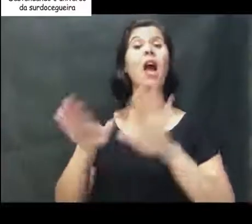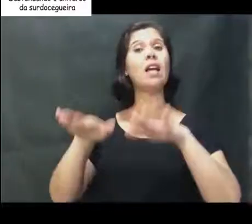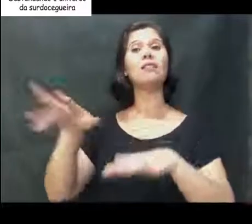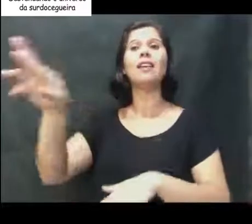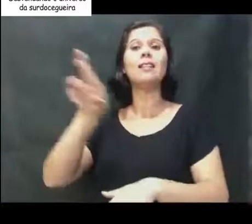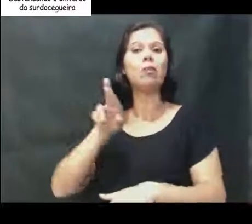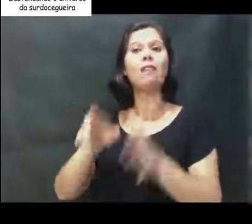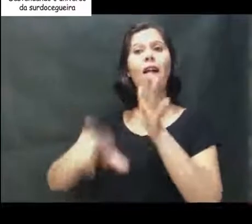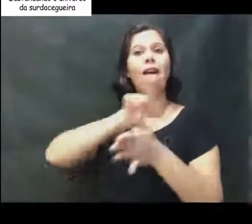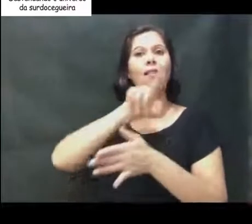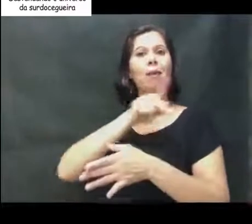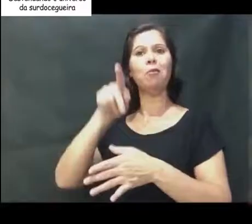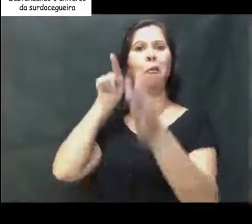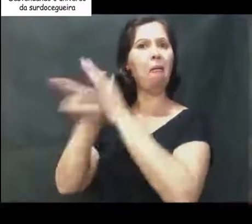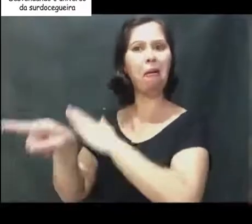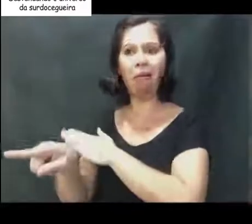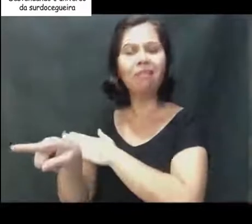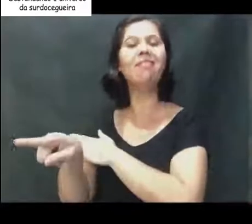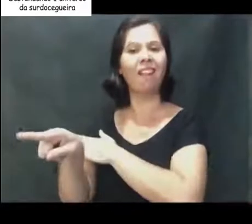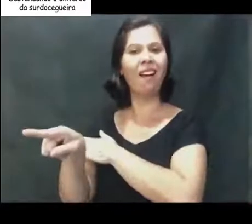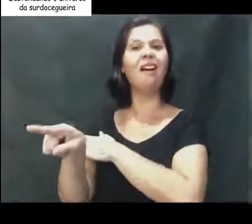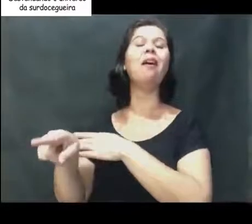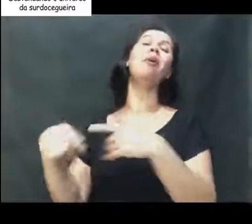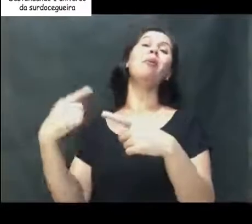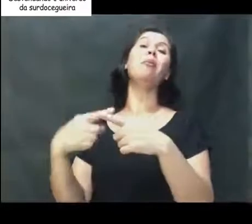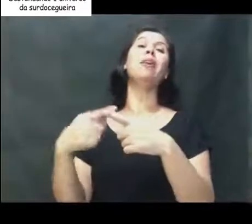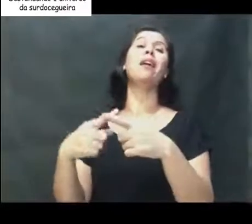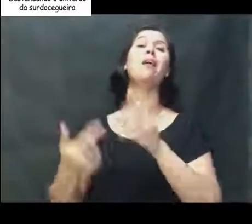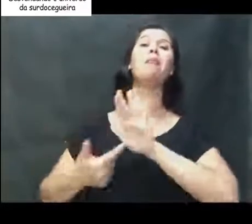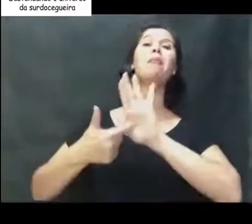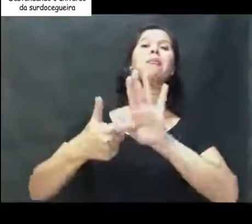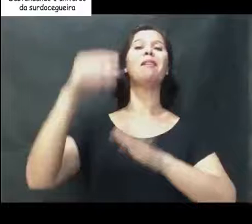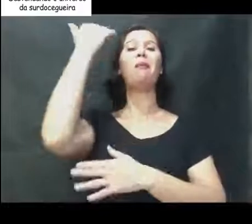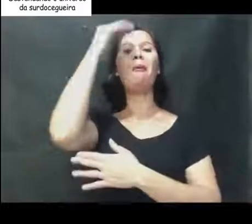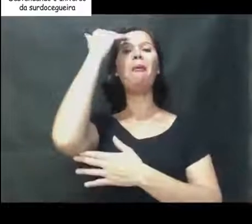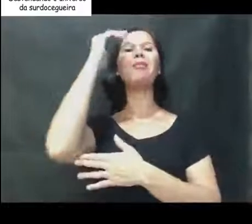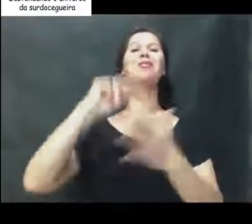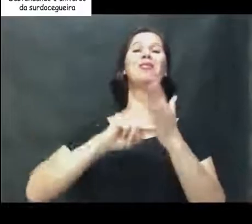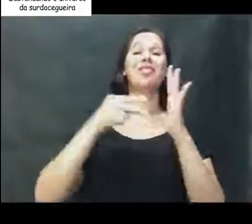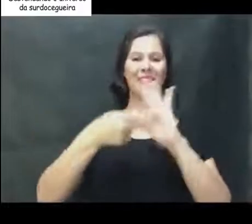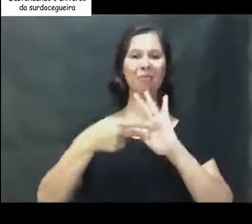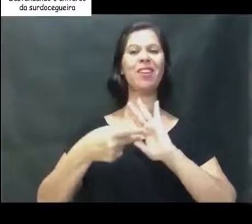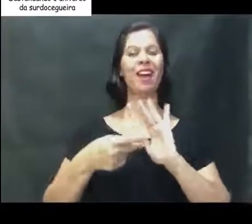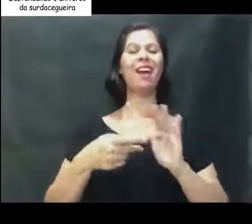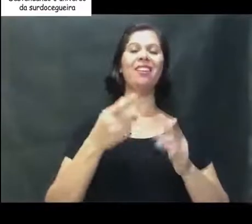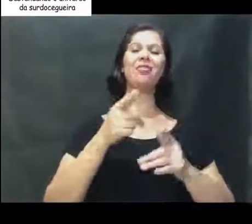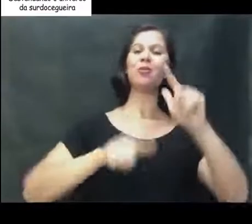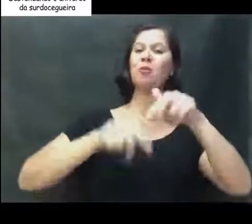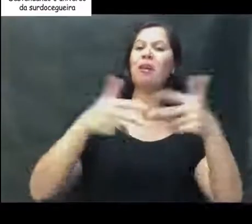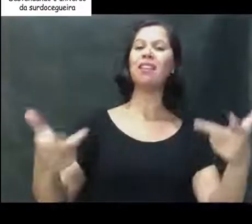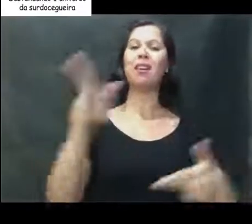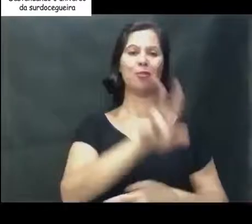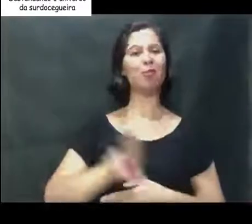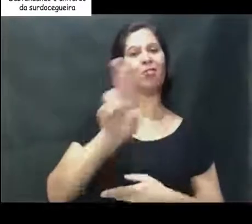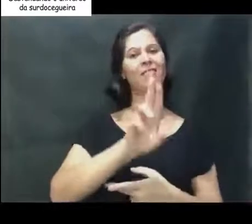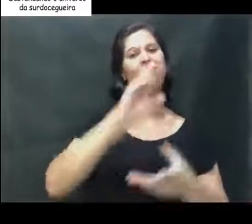até sem que ninguém perguntasse nada, mostrando que elas tinham compreendido o significado desses recursos dentro daquele